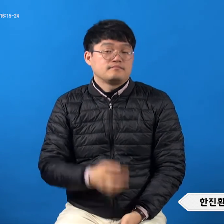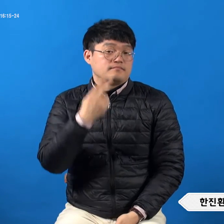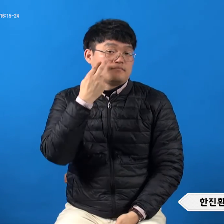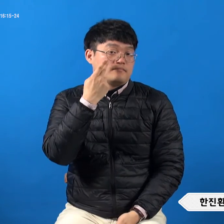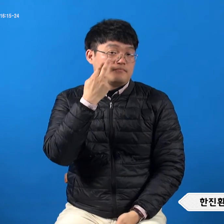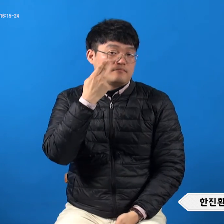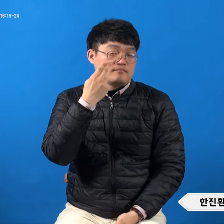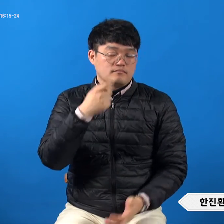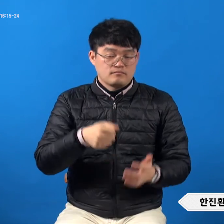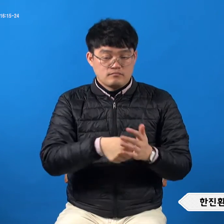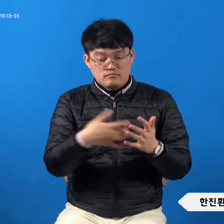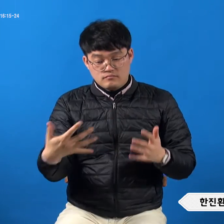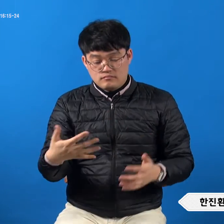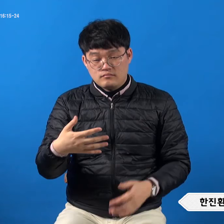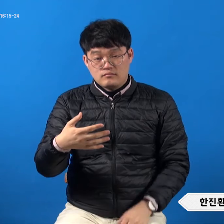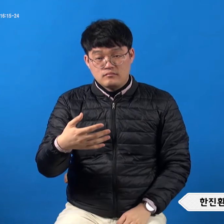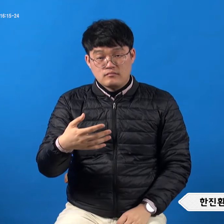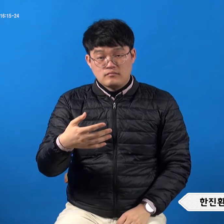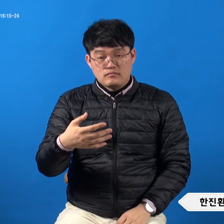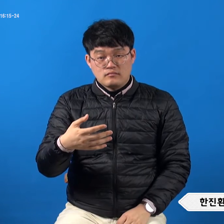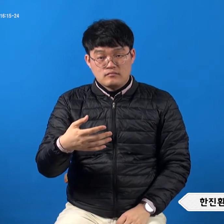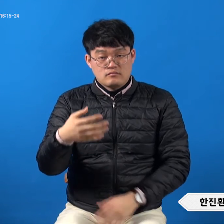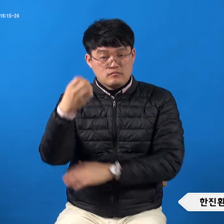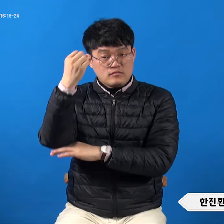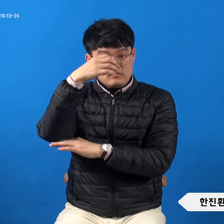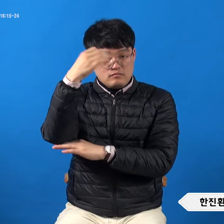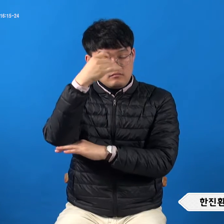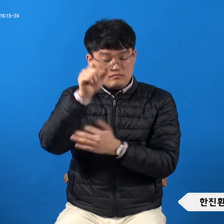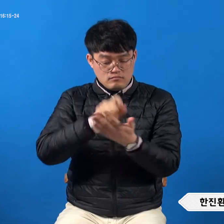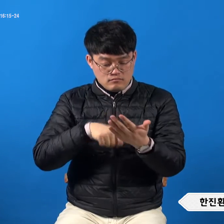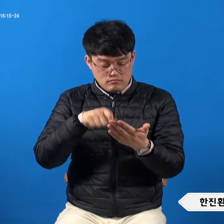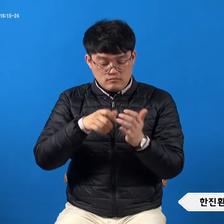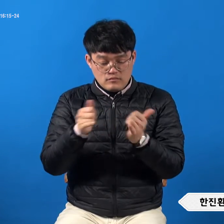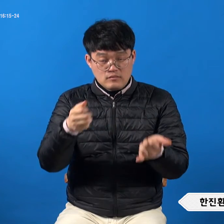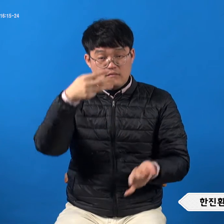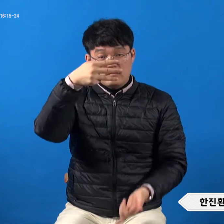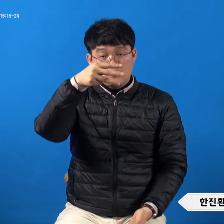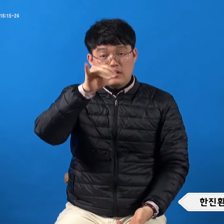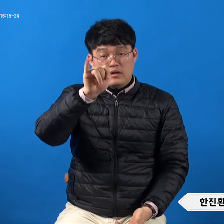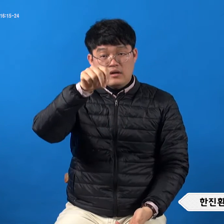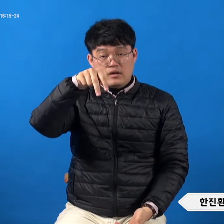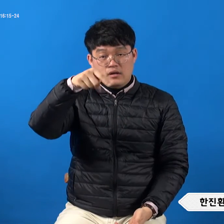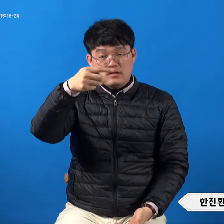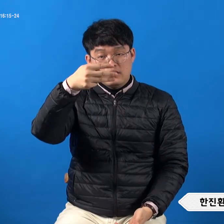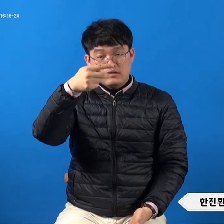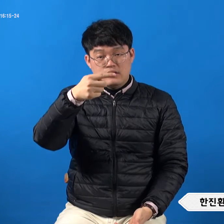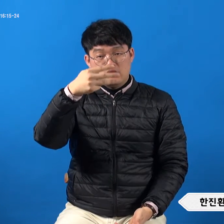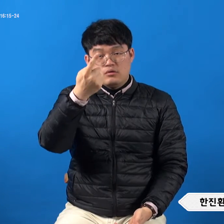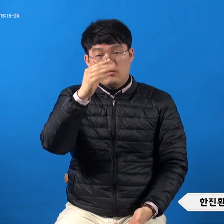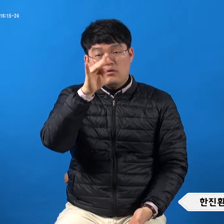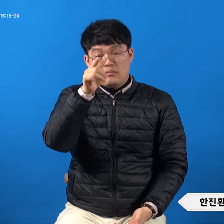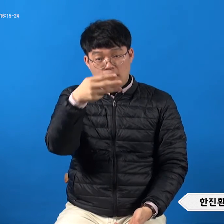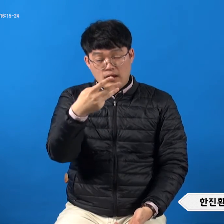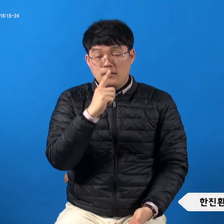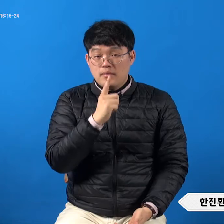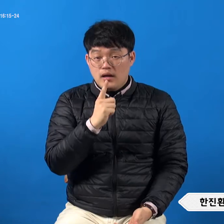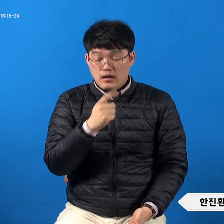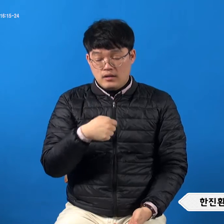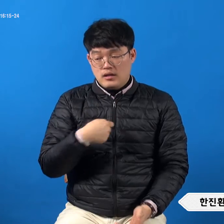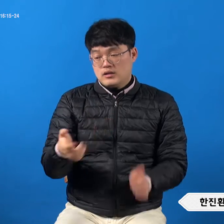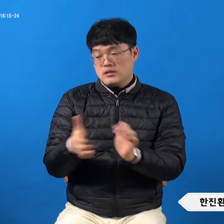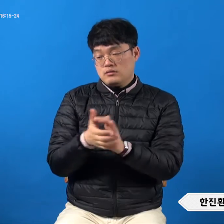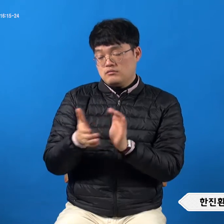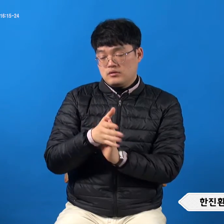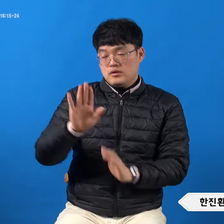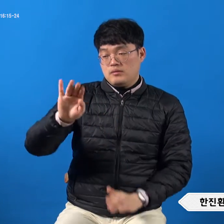미국의 유명한 언론인 리 스트로베리 이런 얘기를 했습니다. 자기 친구 중에 빌이라고 하는 대학 교수가 있는데